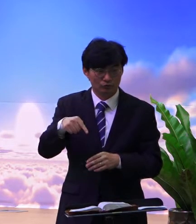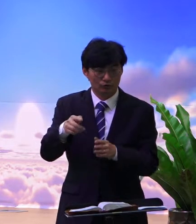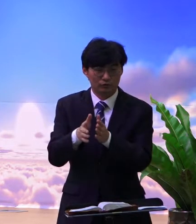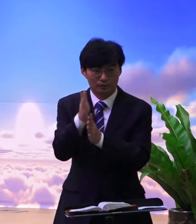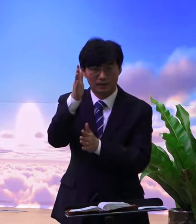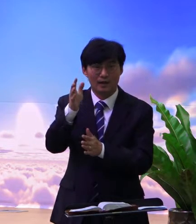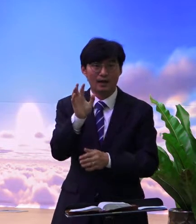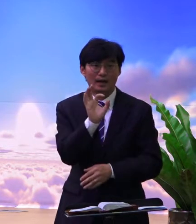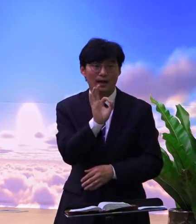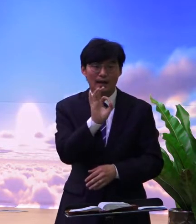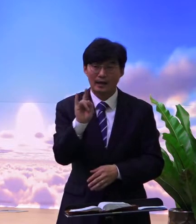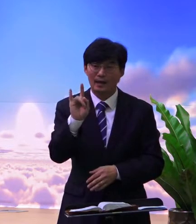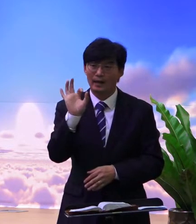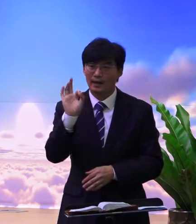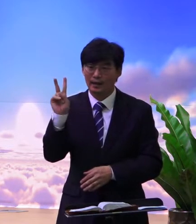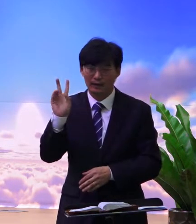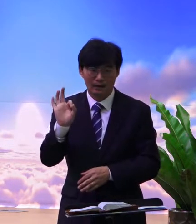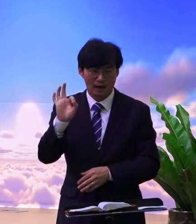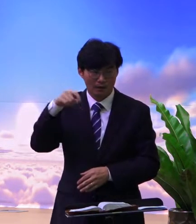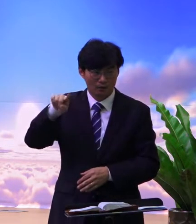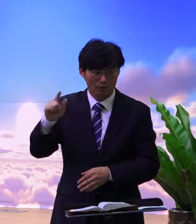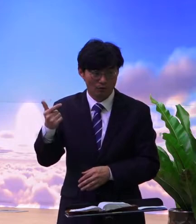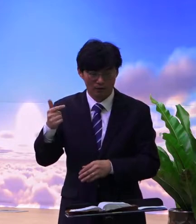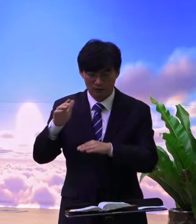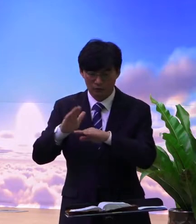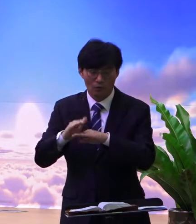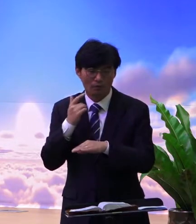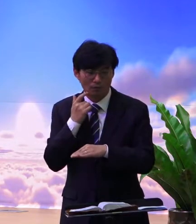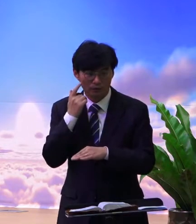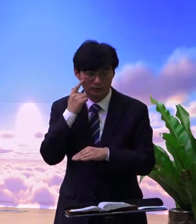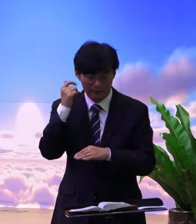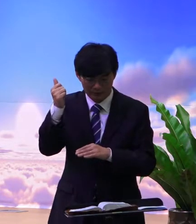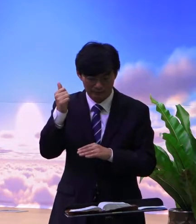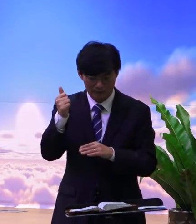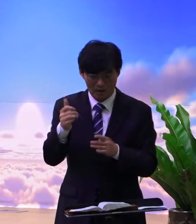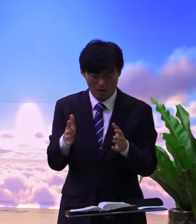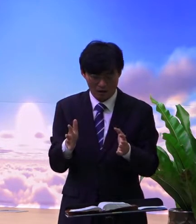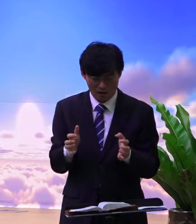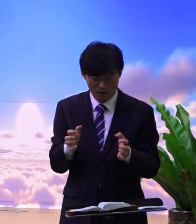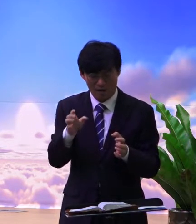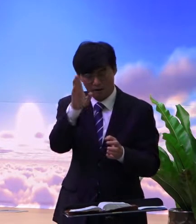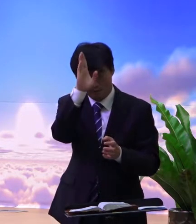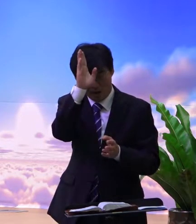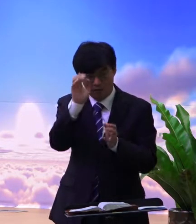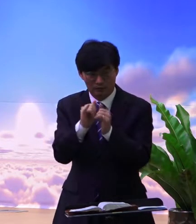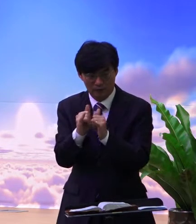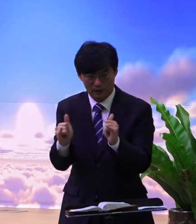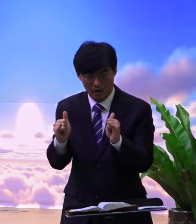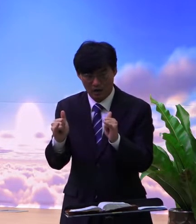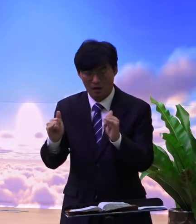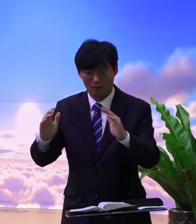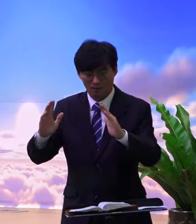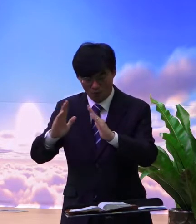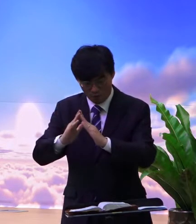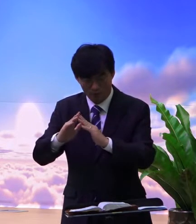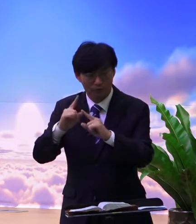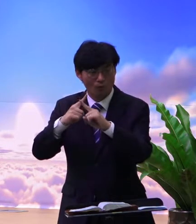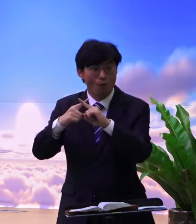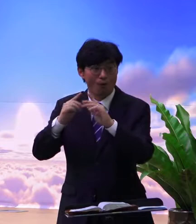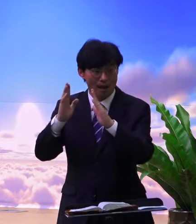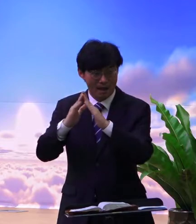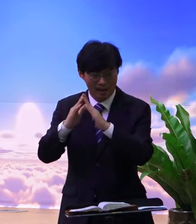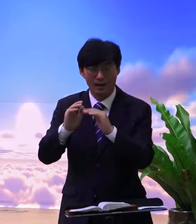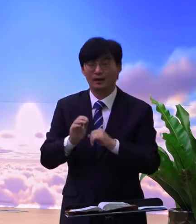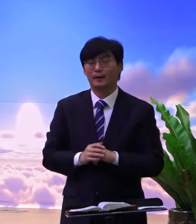애양원은 손양원 목사님이 과거에 한센병 환우분들을 거기서 돌보고 목회했던 곳입니다. 애양원 교회도